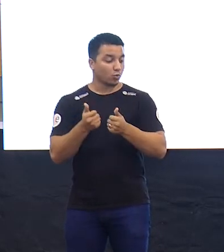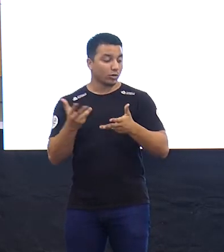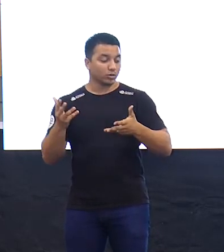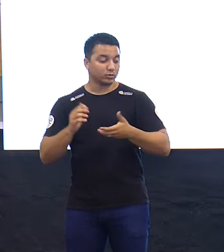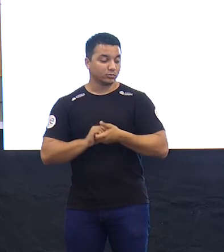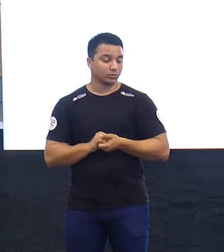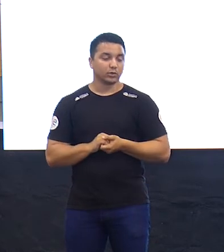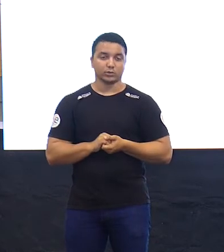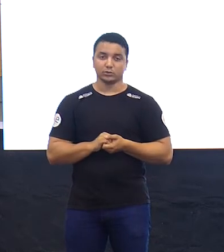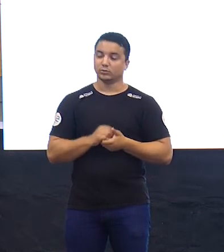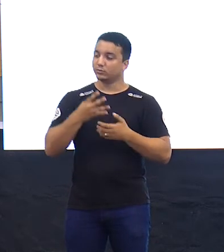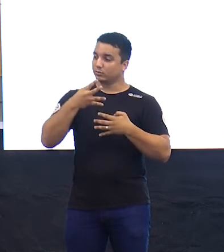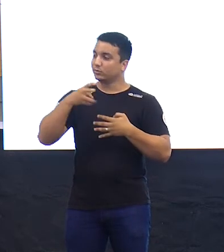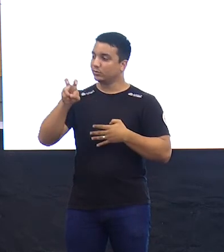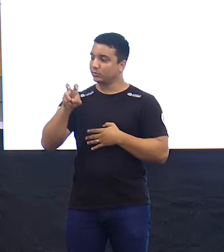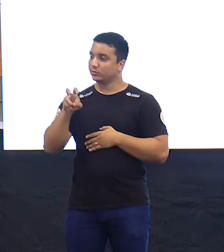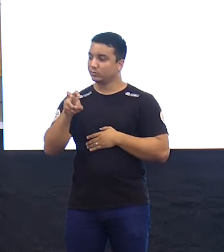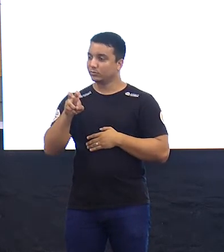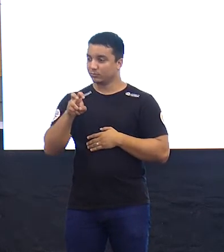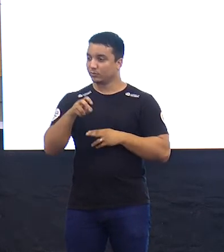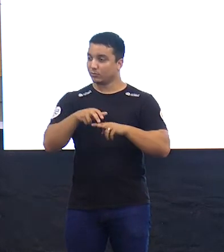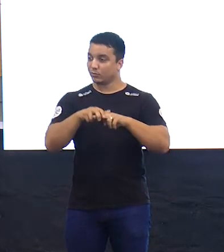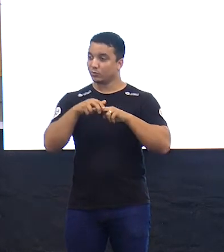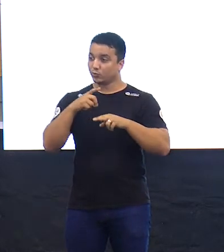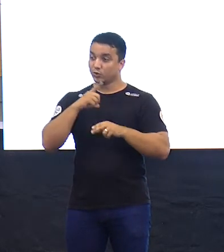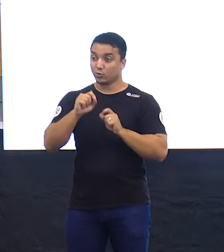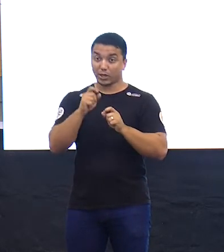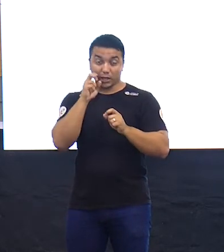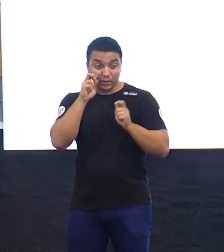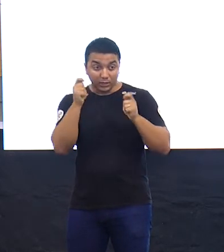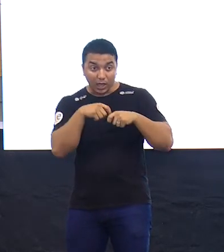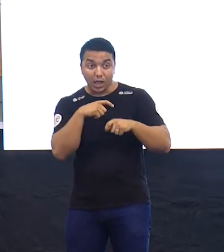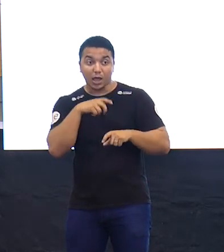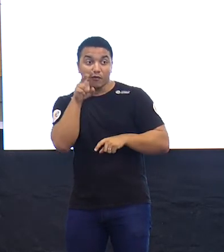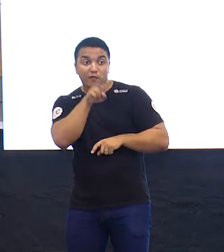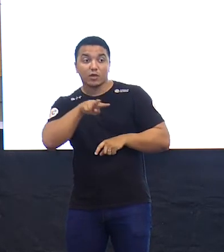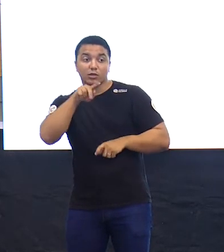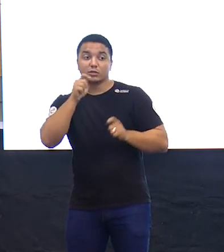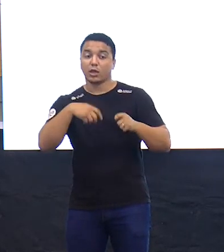quanto? 45. Então vai sobrar